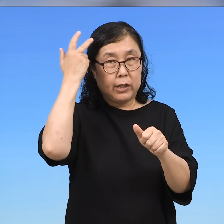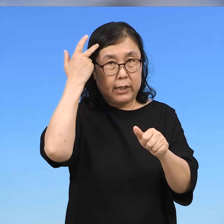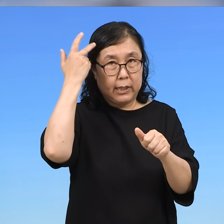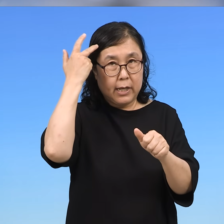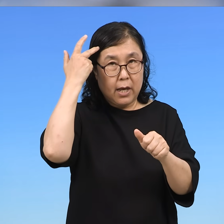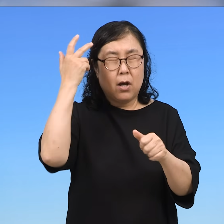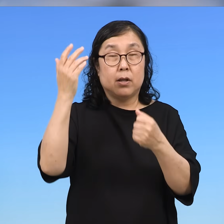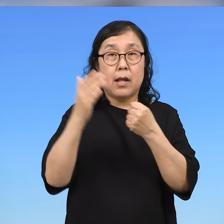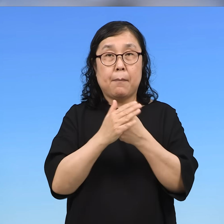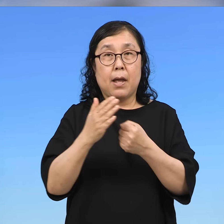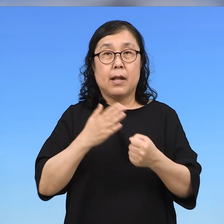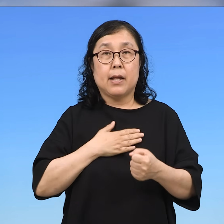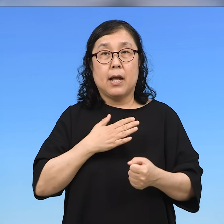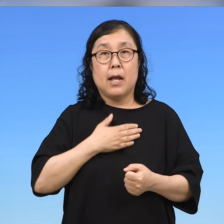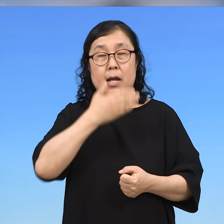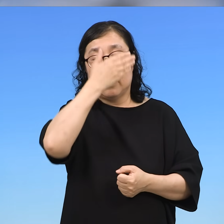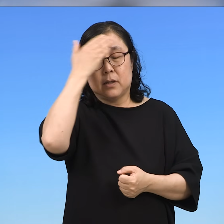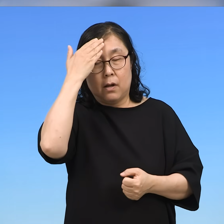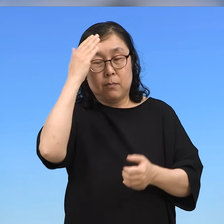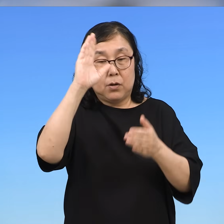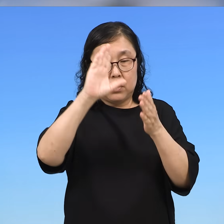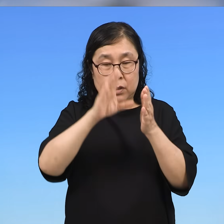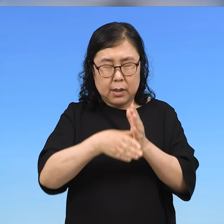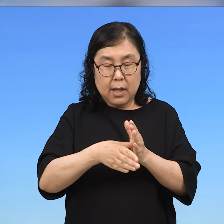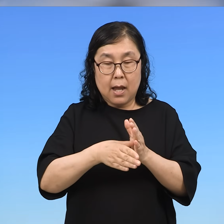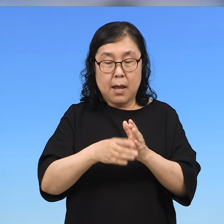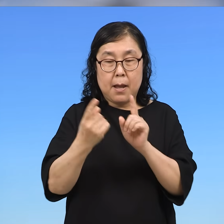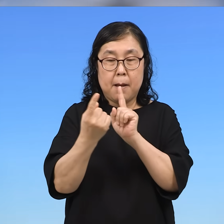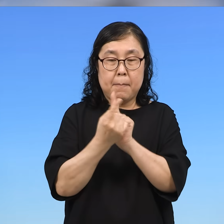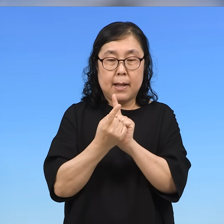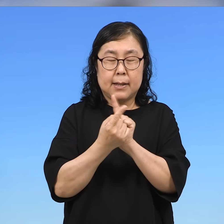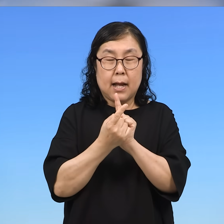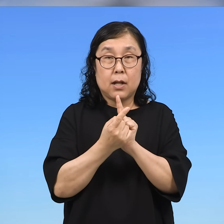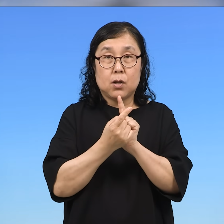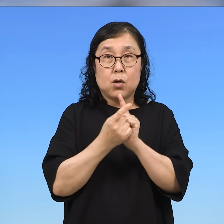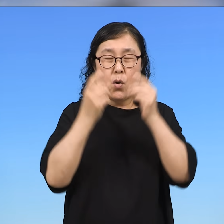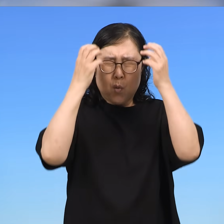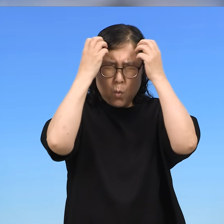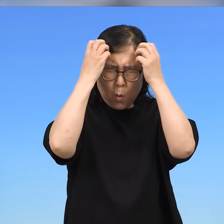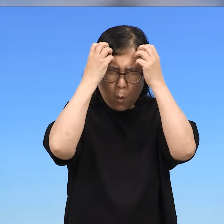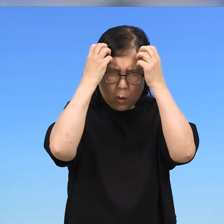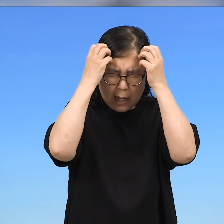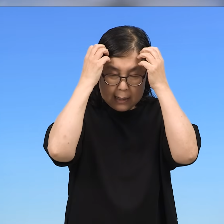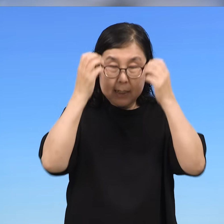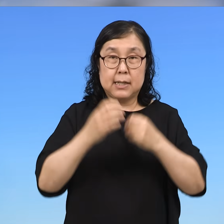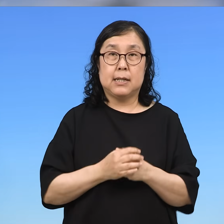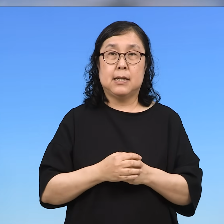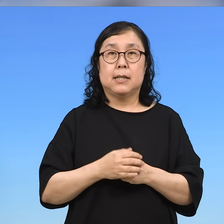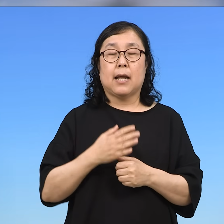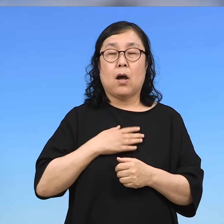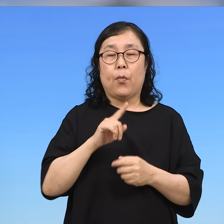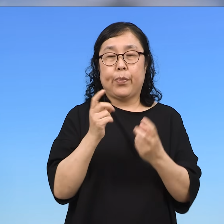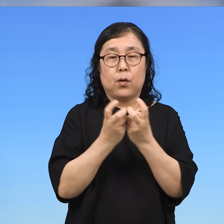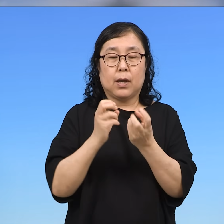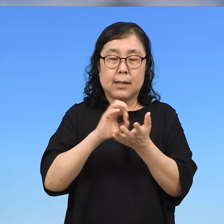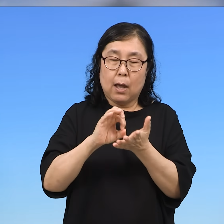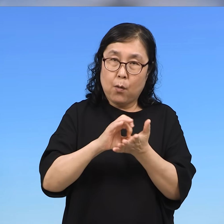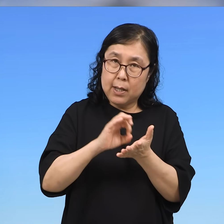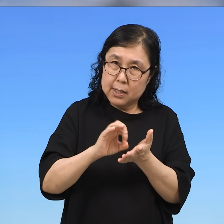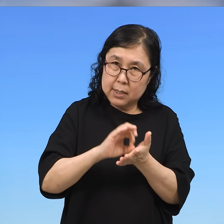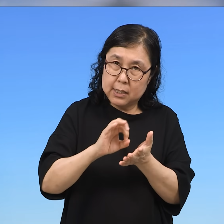그래서 여러분, 젊은 시절에 당하는 고난은요, 우리가 그것을 어떻게 활용하느냐에 따라 보약이 될 수